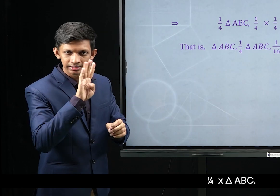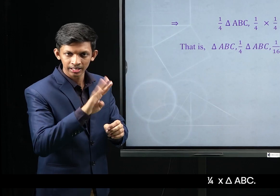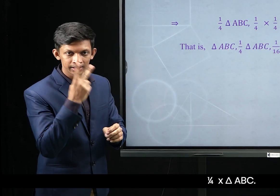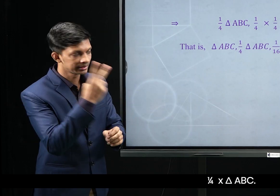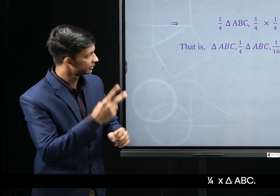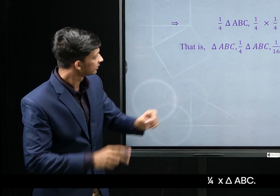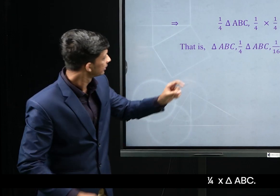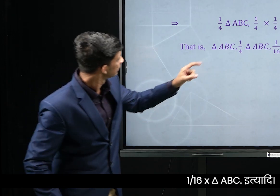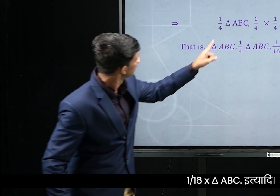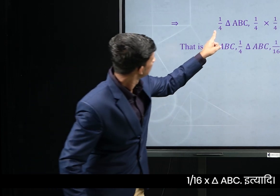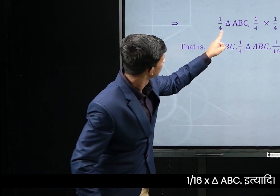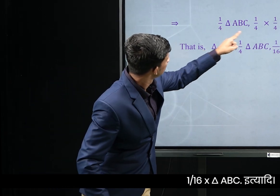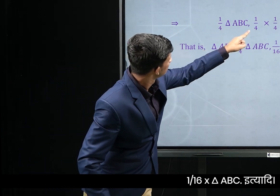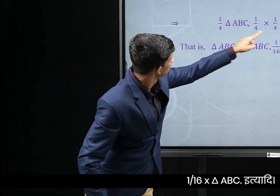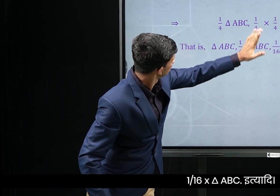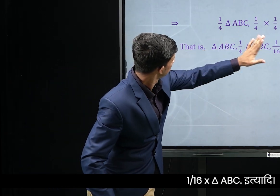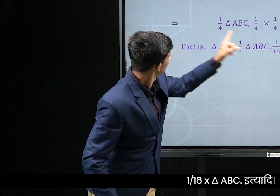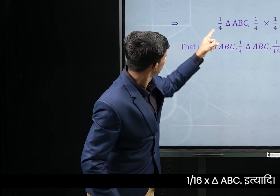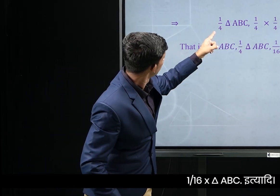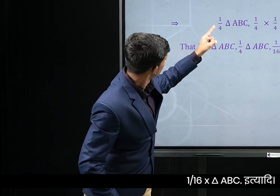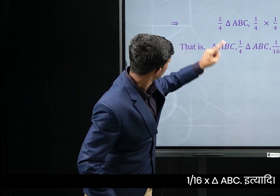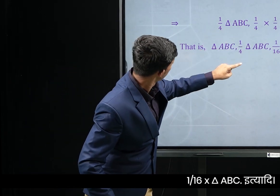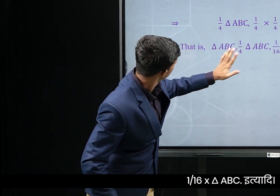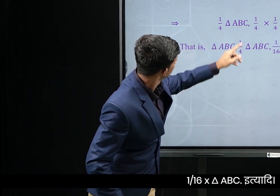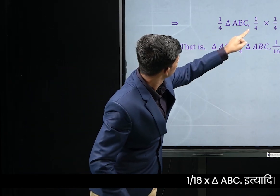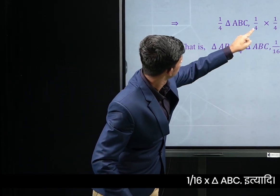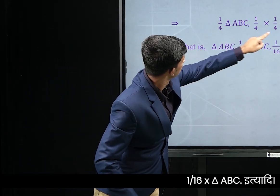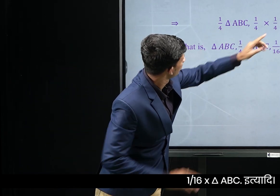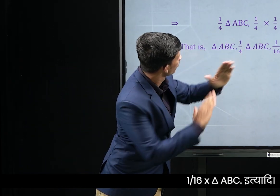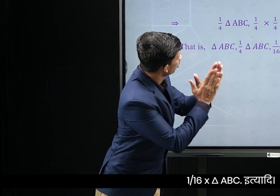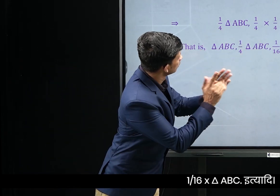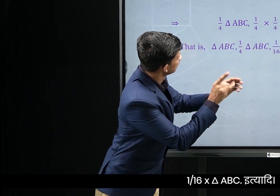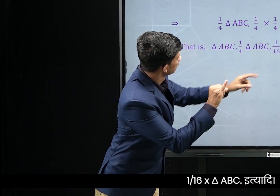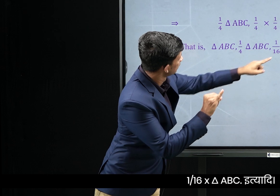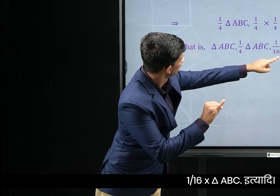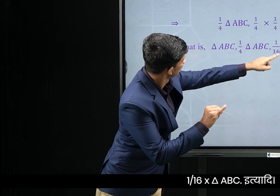1/4 x एब्क 1/16 x एब्क इत्यादि।